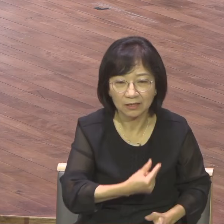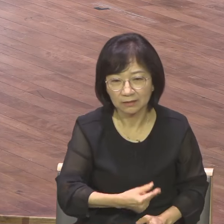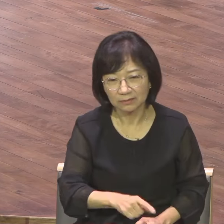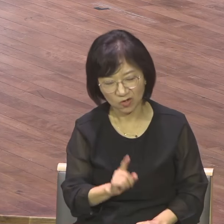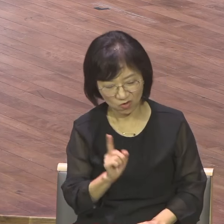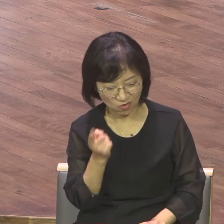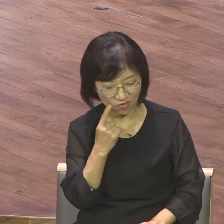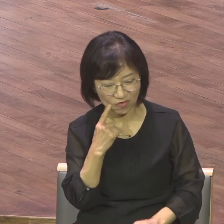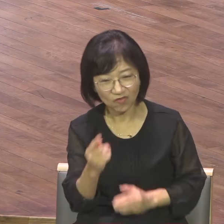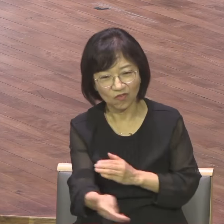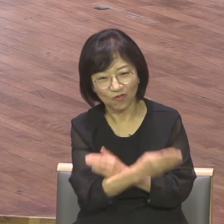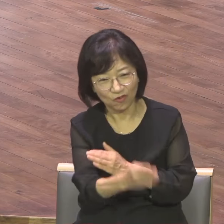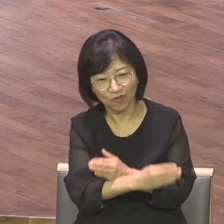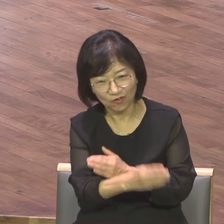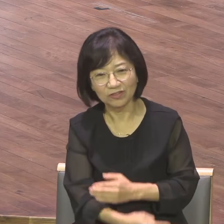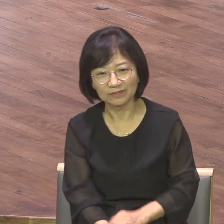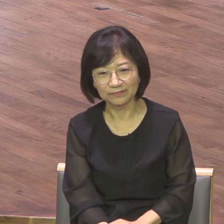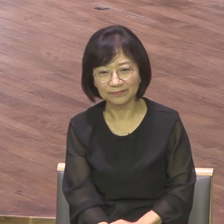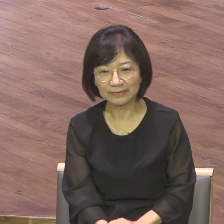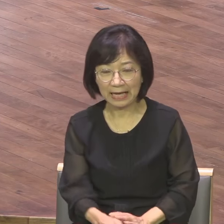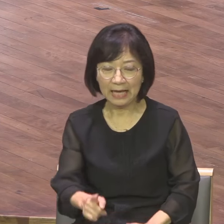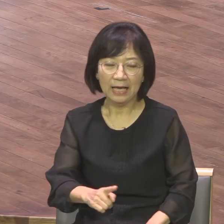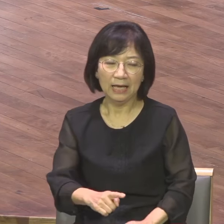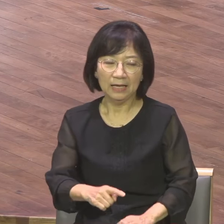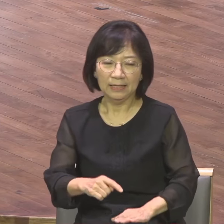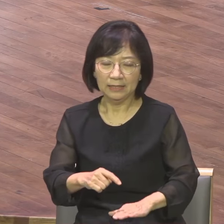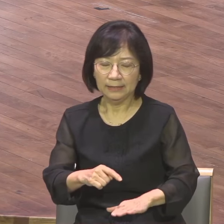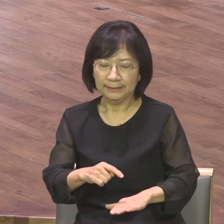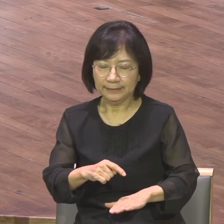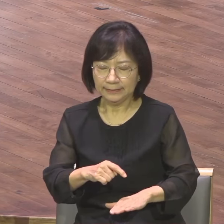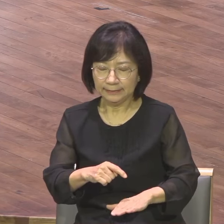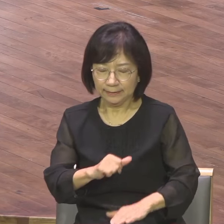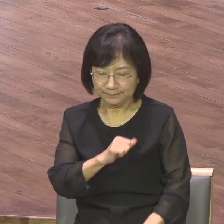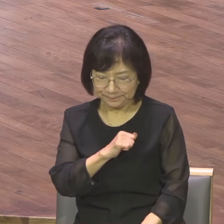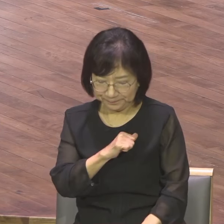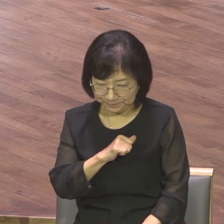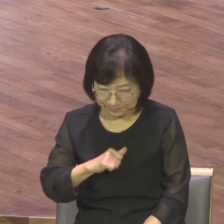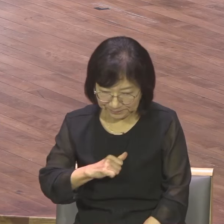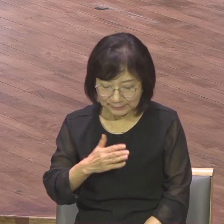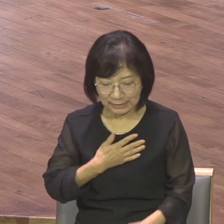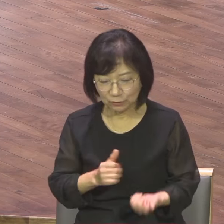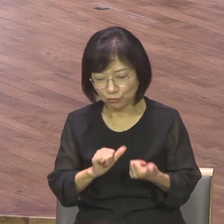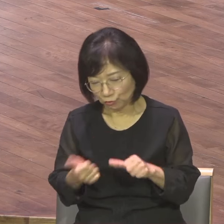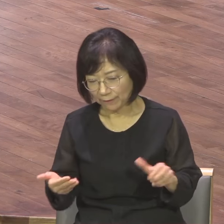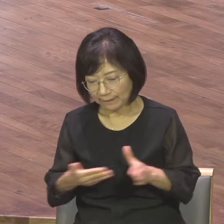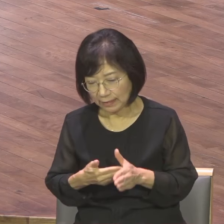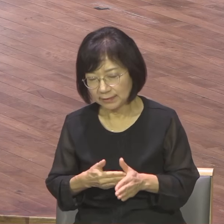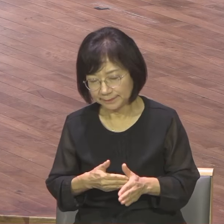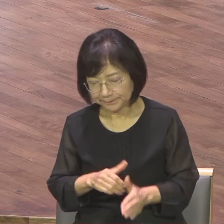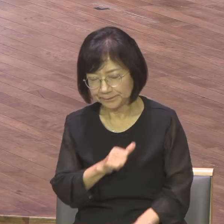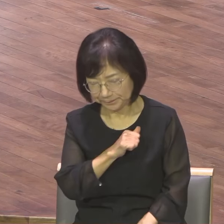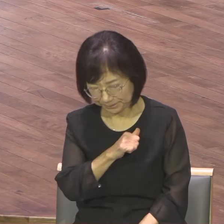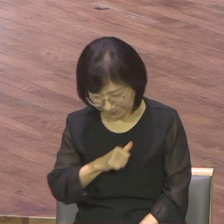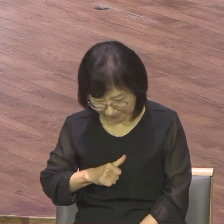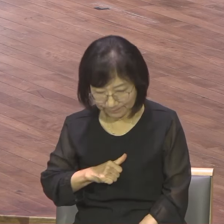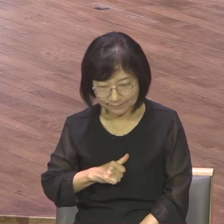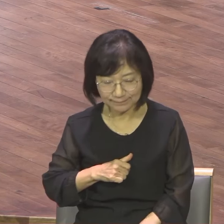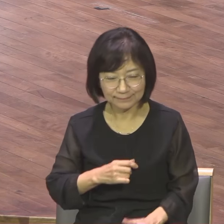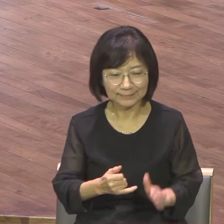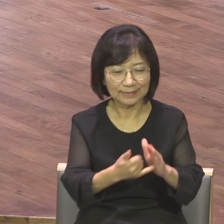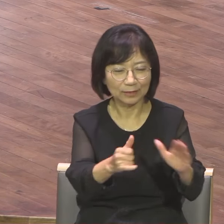실제 손해봐야 돼요. 실제 자존심 상해야 돼요. 내가 죽어야 돼요. 가족 구원을 위해서.